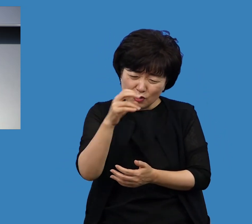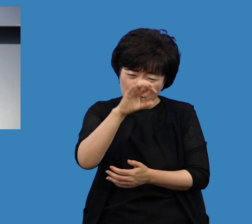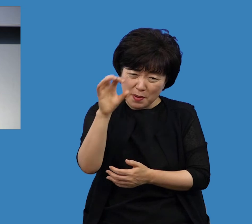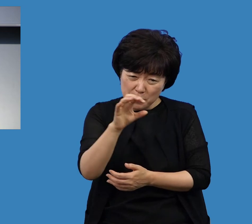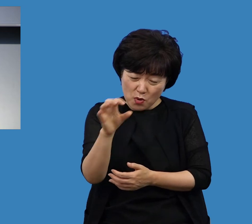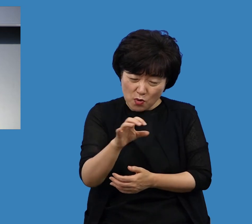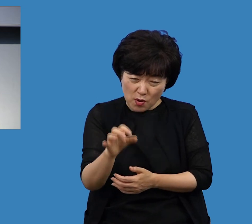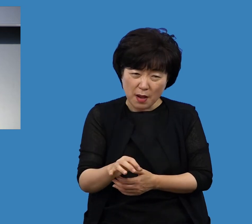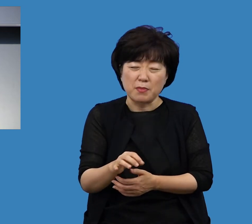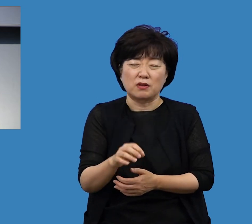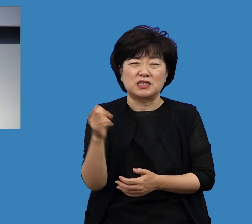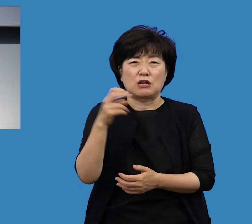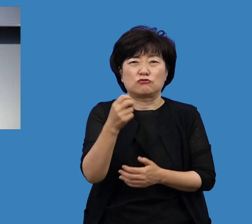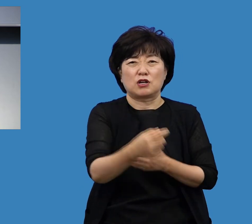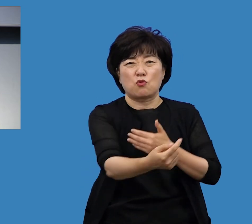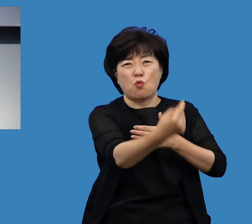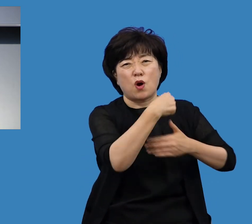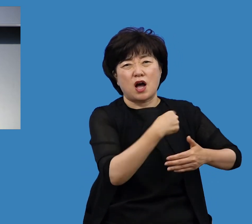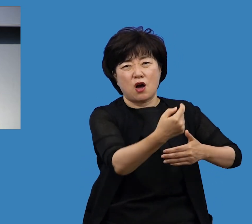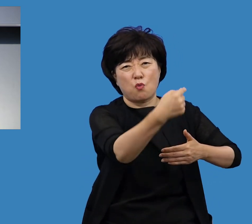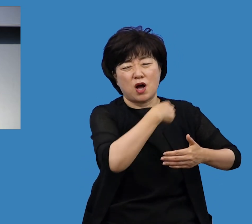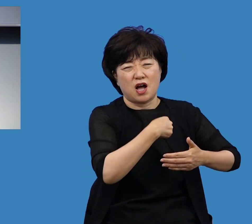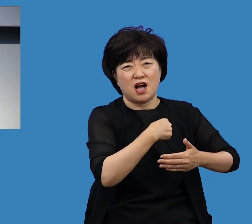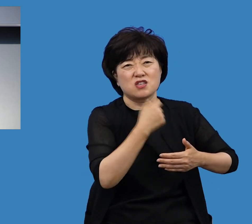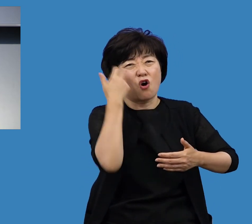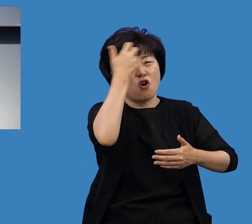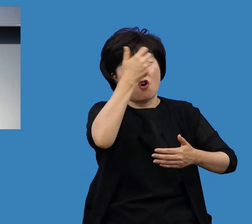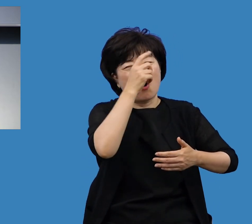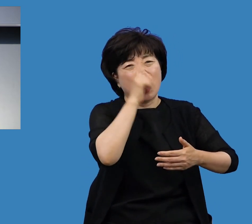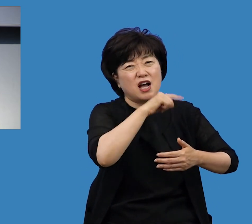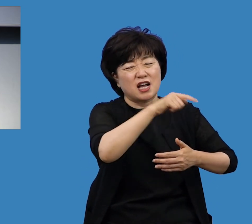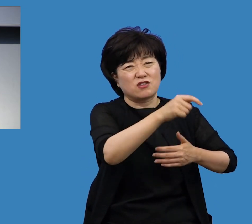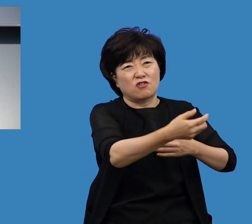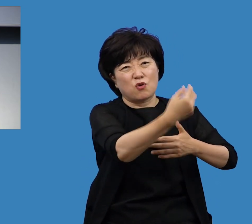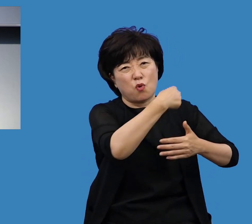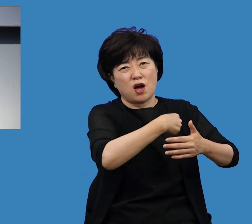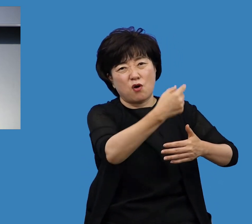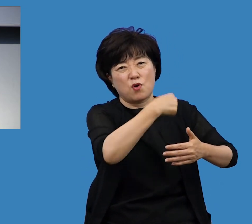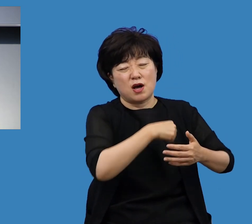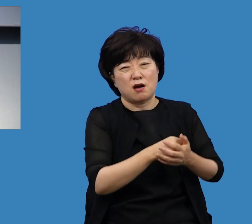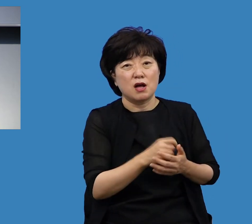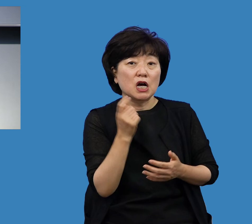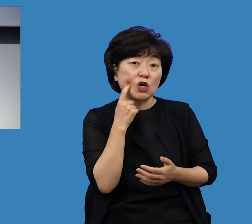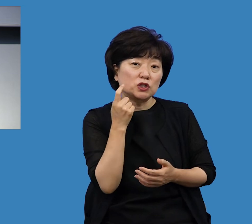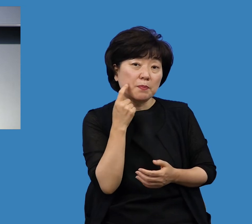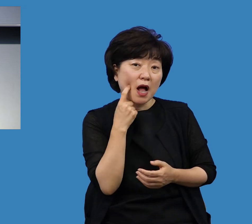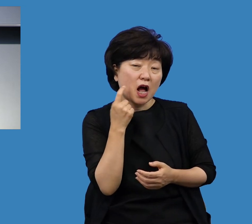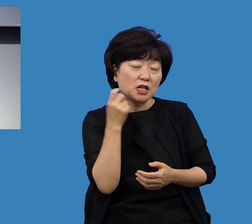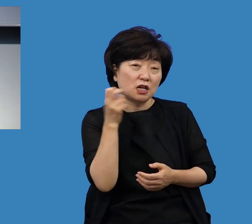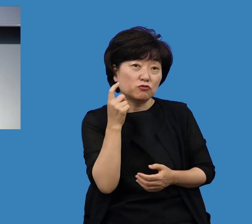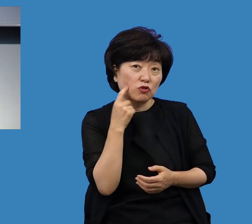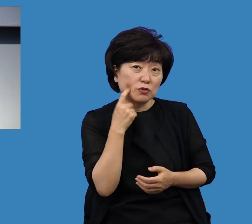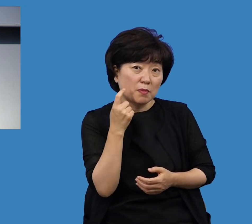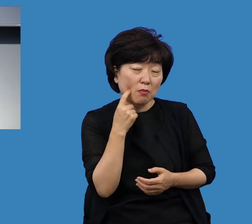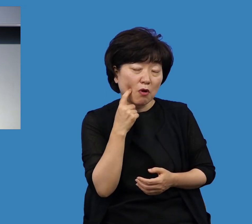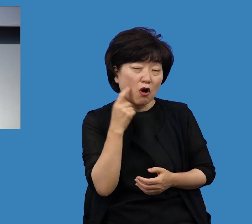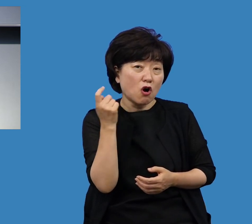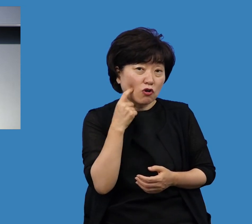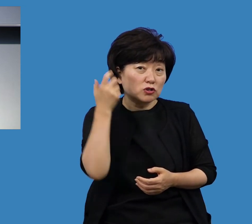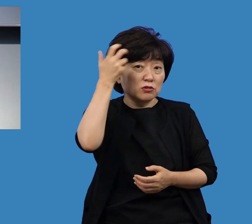그런 영들이 틈탄다는 거예요. 거짓말을 계속 여러분이 하게 되면 무슨 영이 틈타겠어요? 거짓의 영이 틈타는